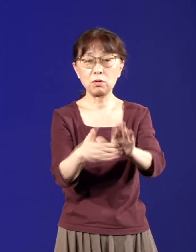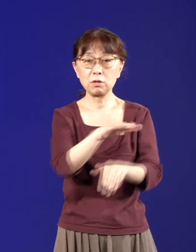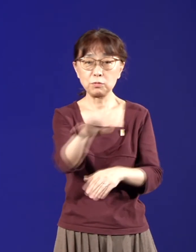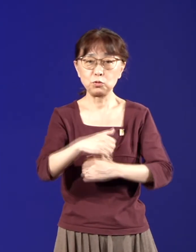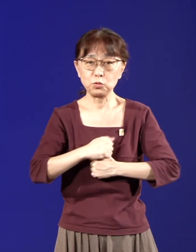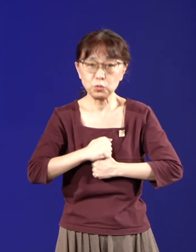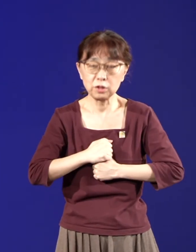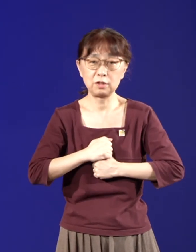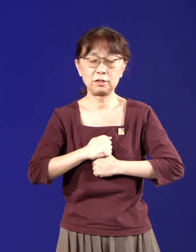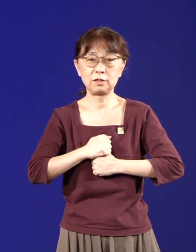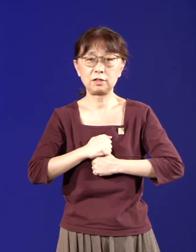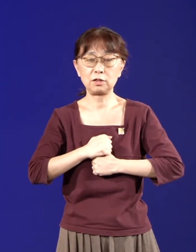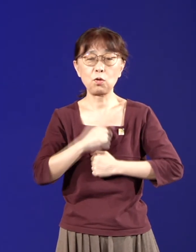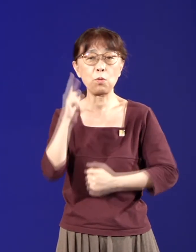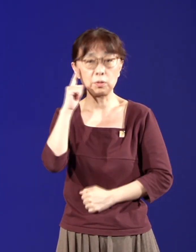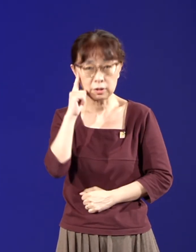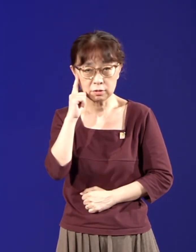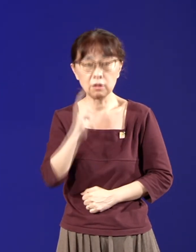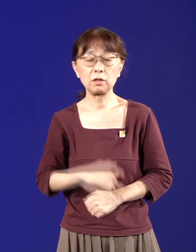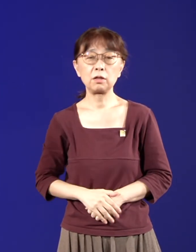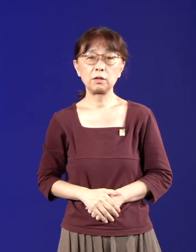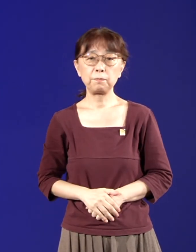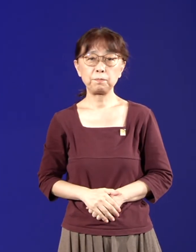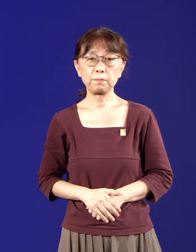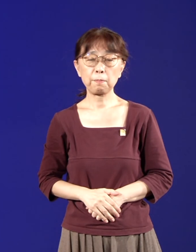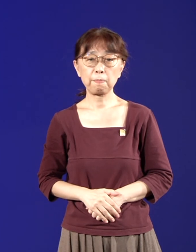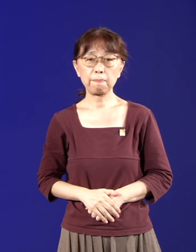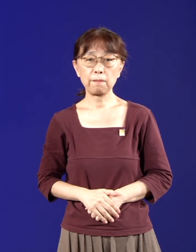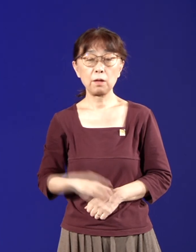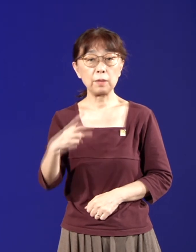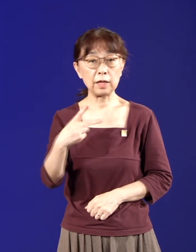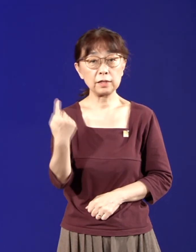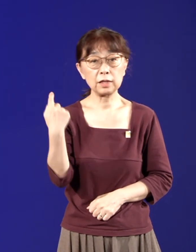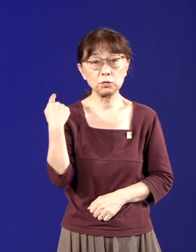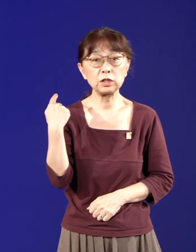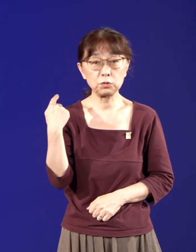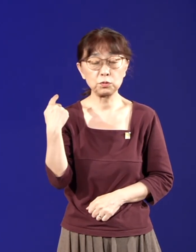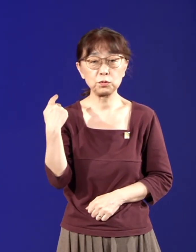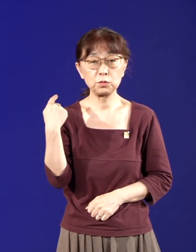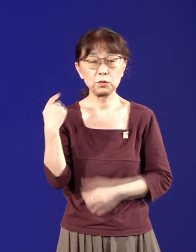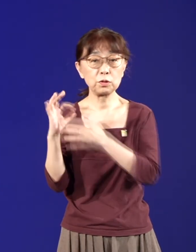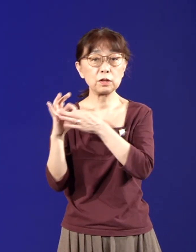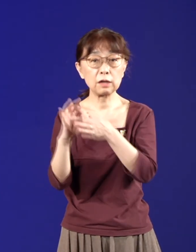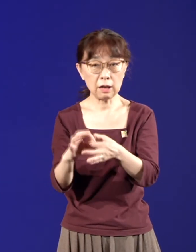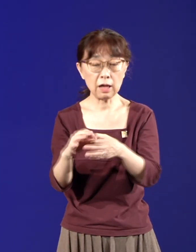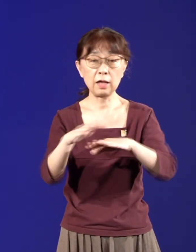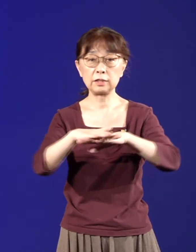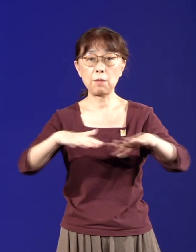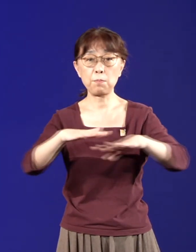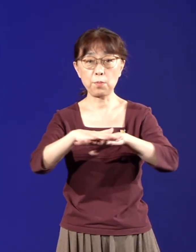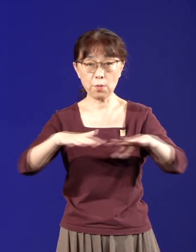ただきたいというふうに思います。また、昨日から札幌におい